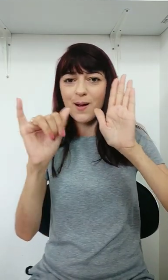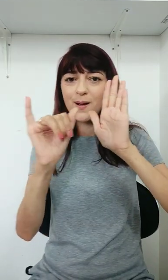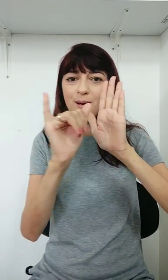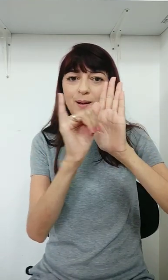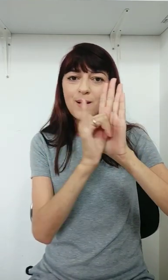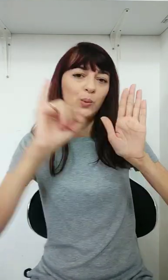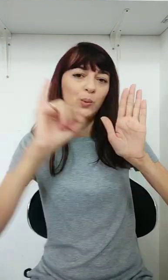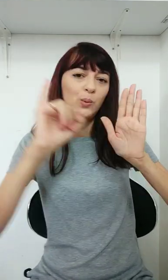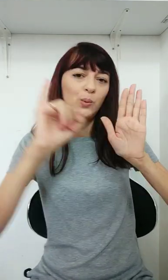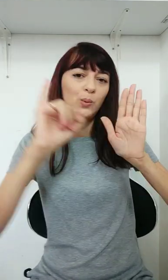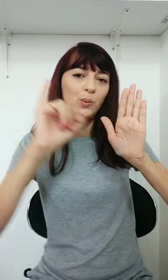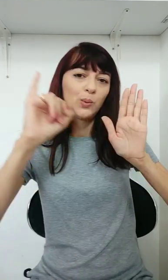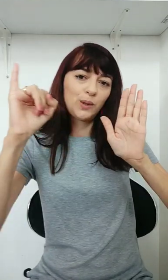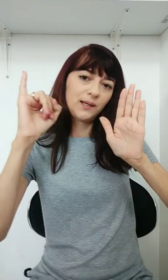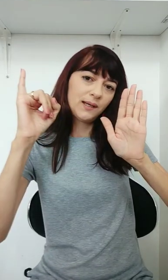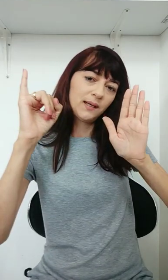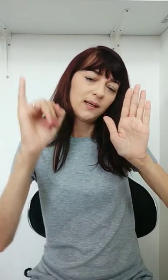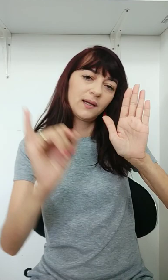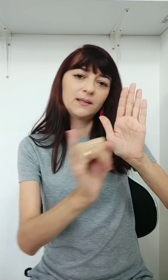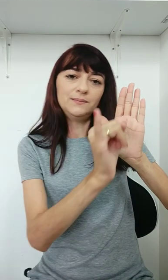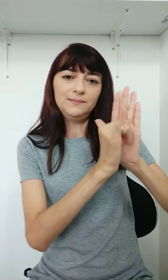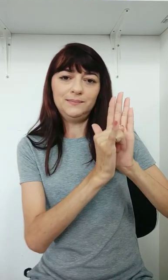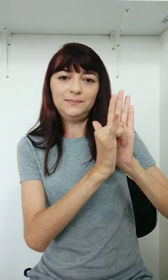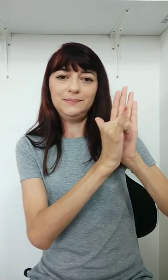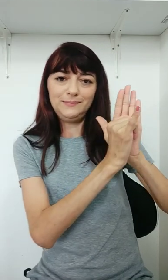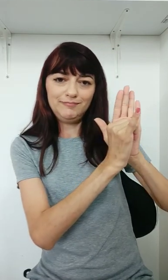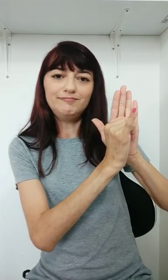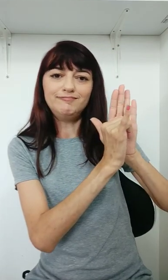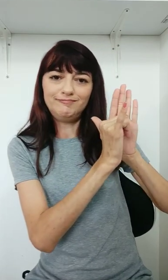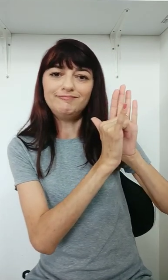identidade. Esse é o sinal de identidade, tá?